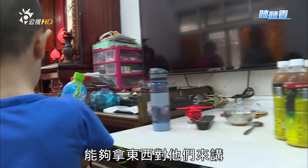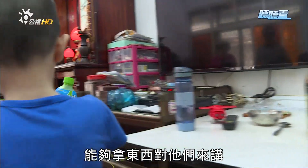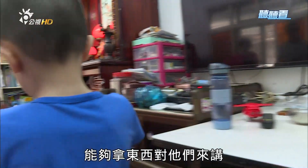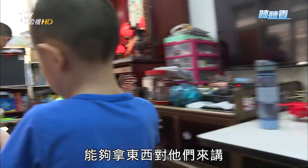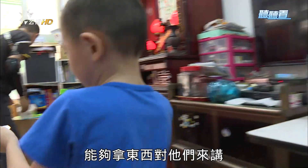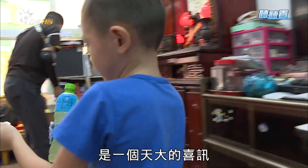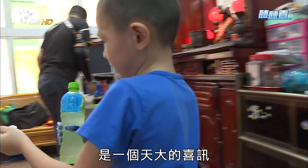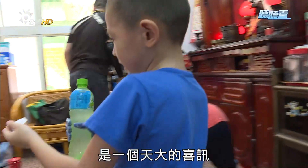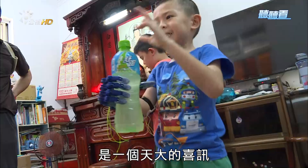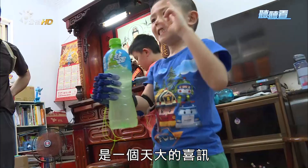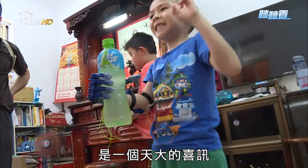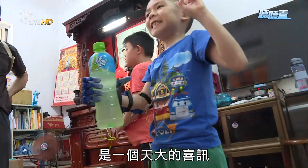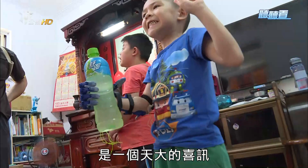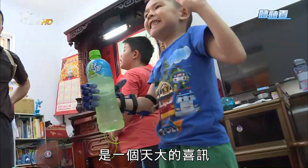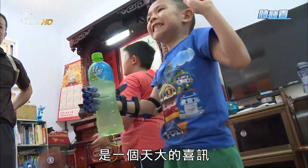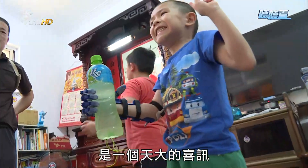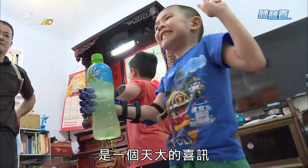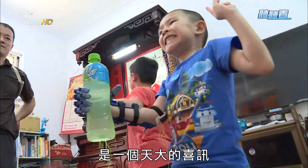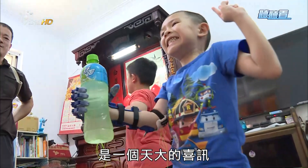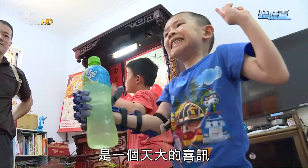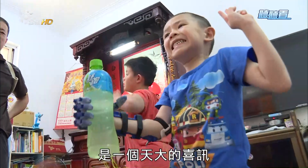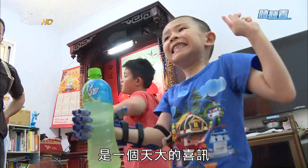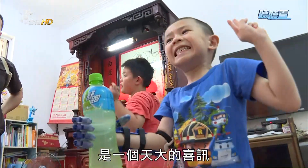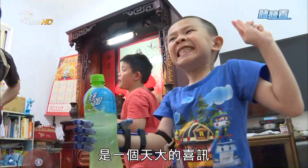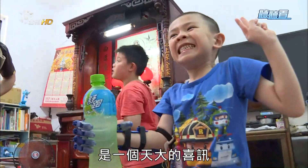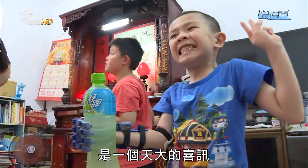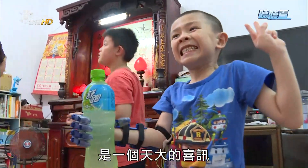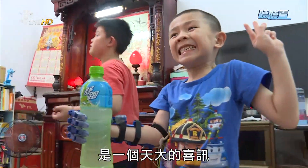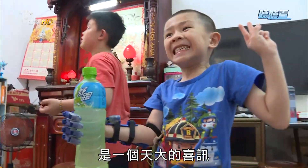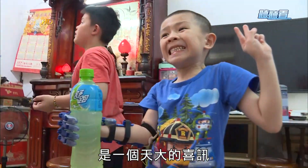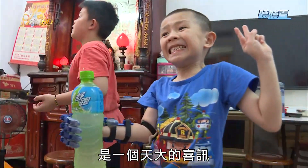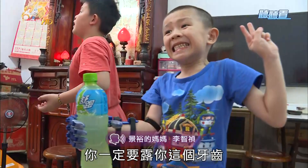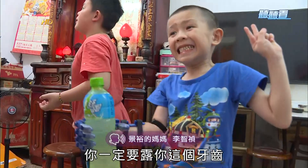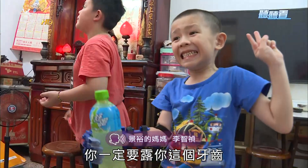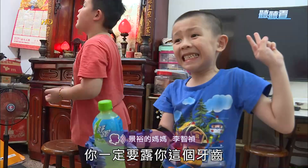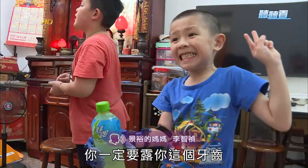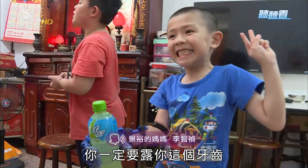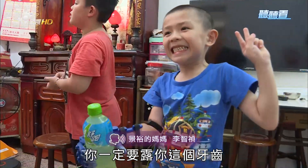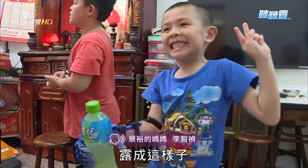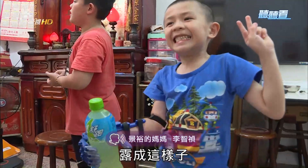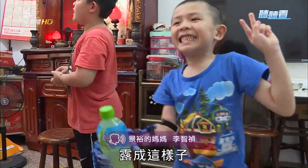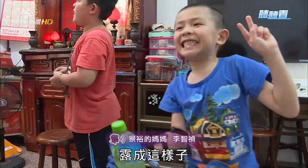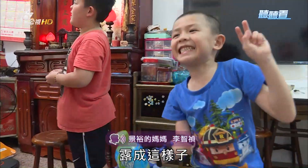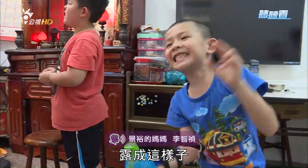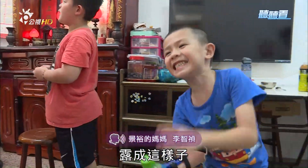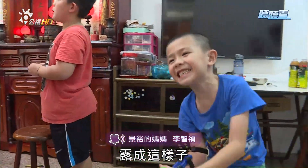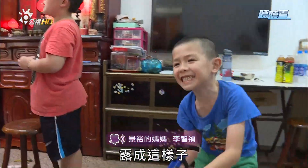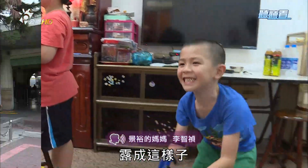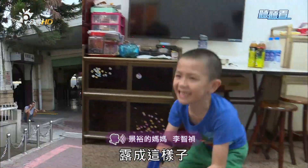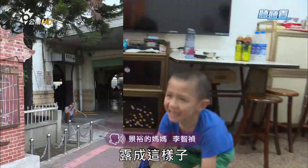讲是一个天大的喜讯。 你一定要把你的牙齿弄成这样。